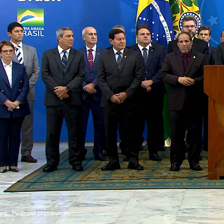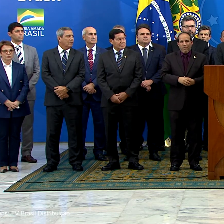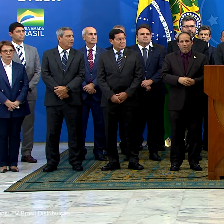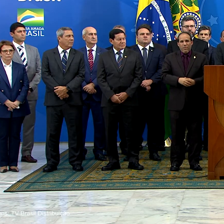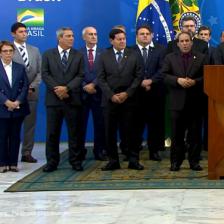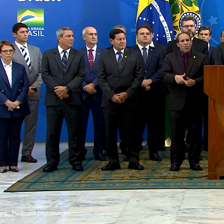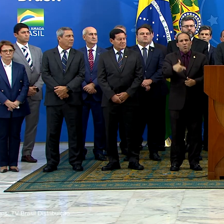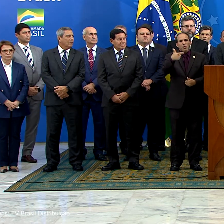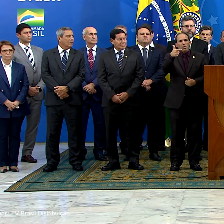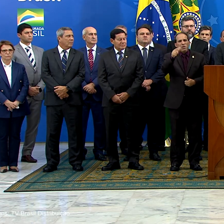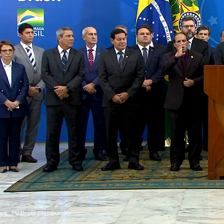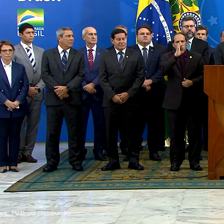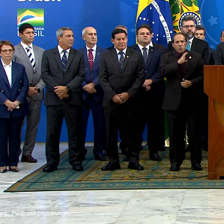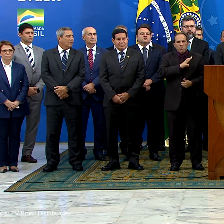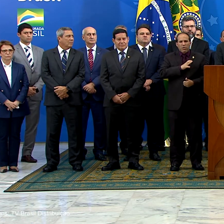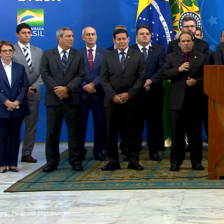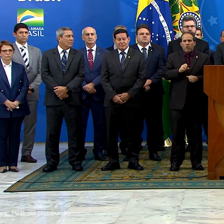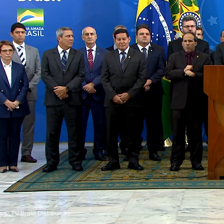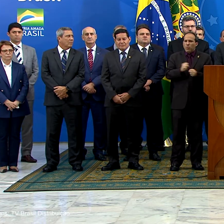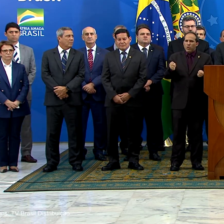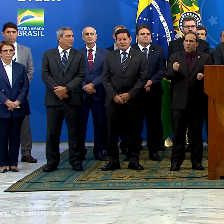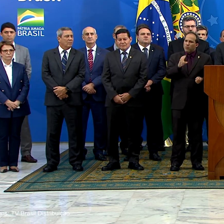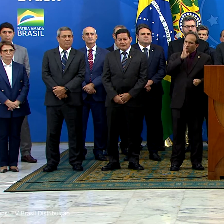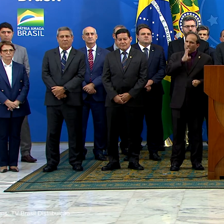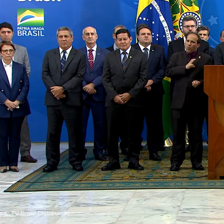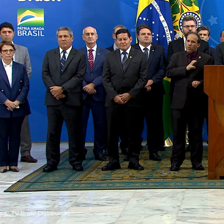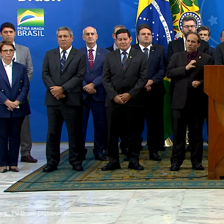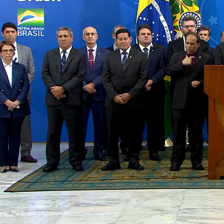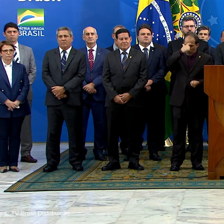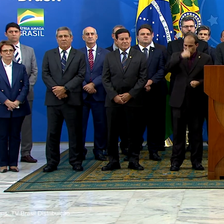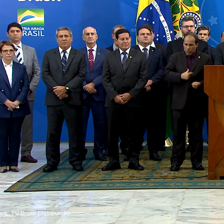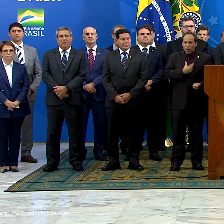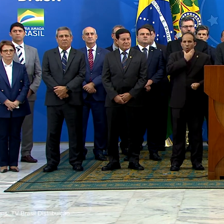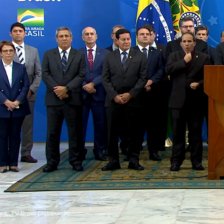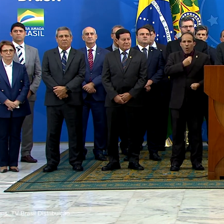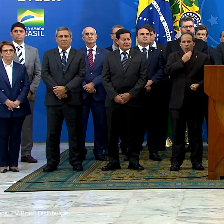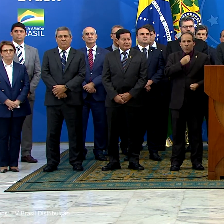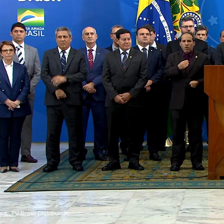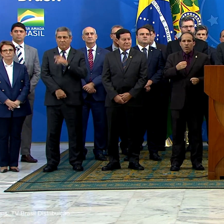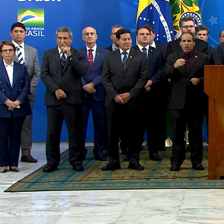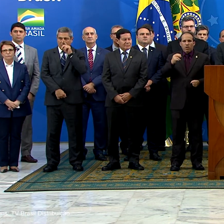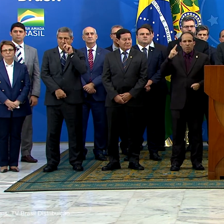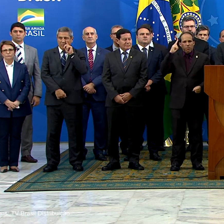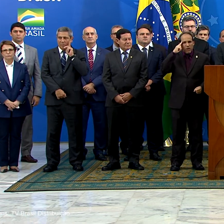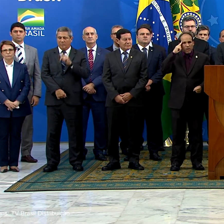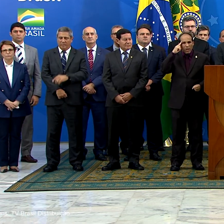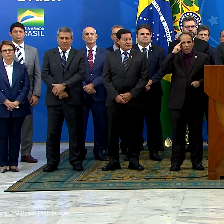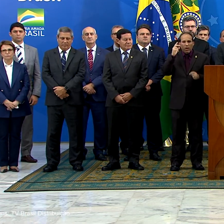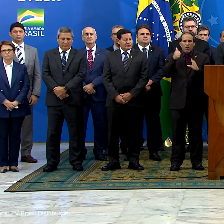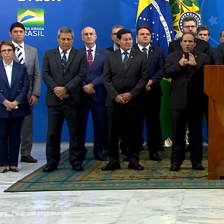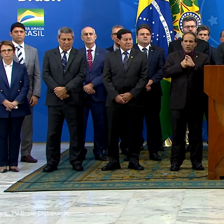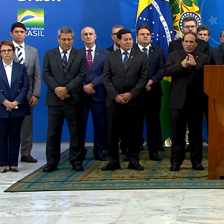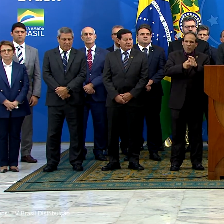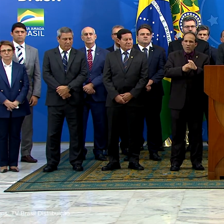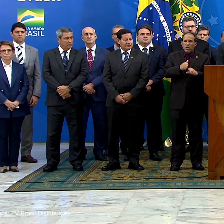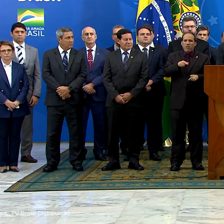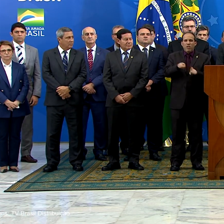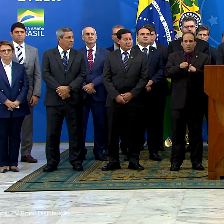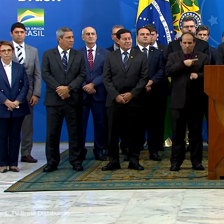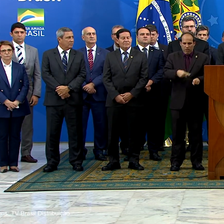e não existe uma acusação mais grave para um homem como eu militar cristão e beneficia